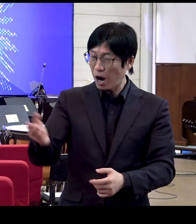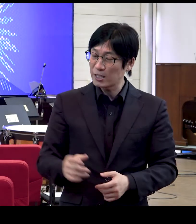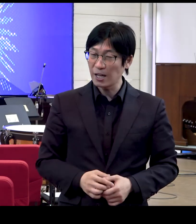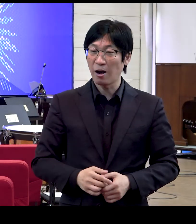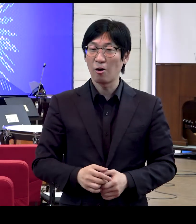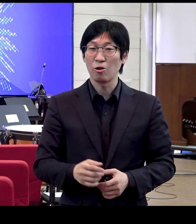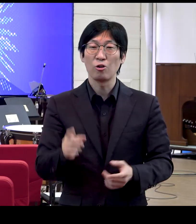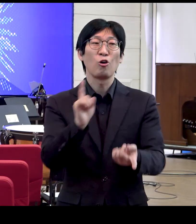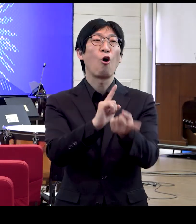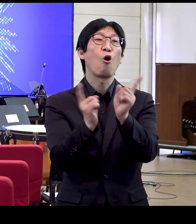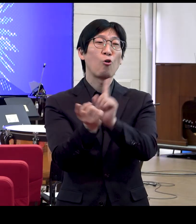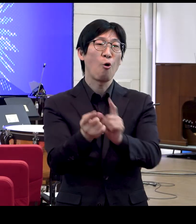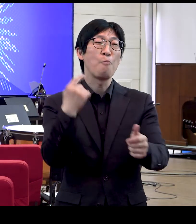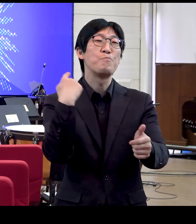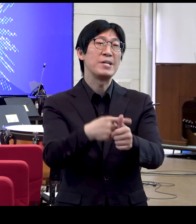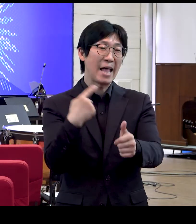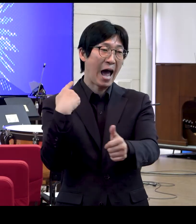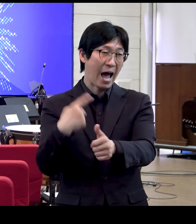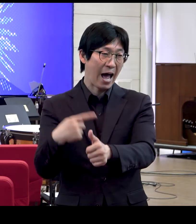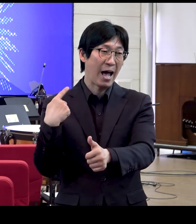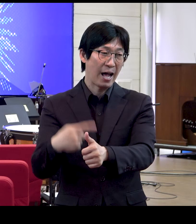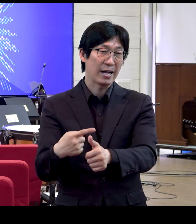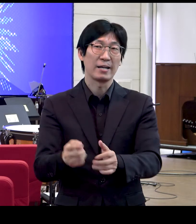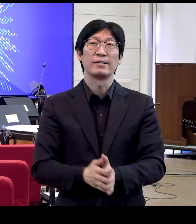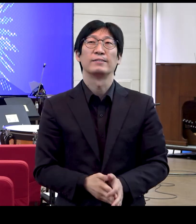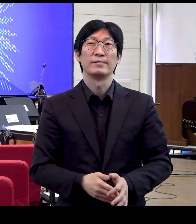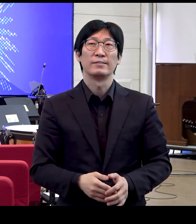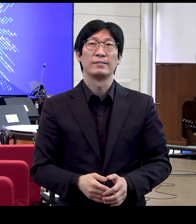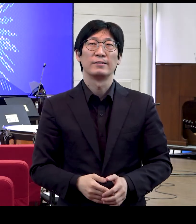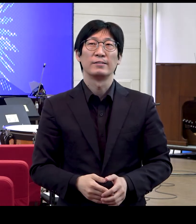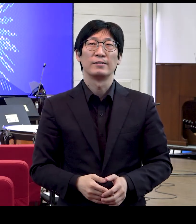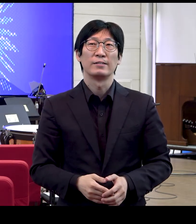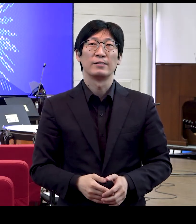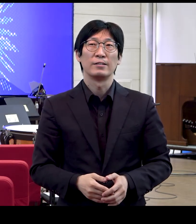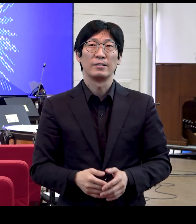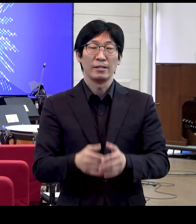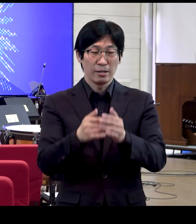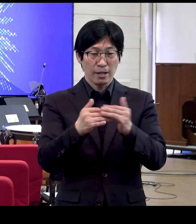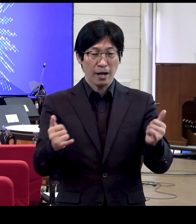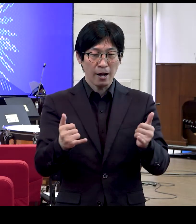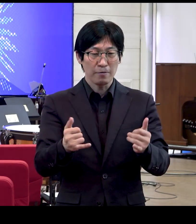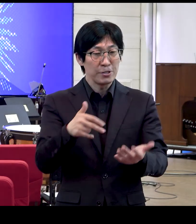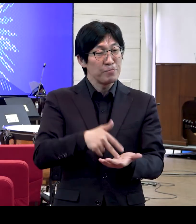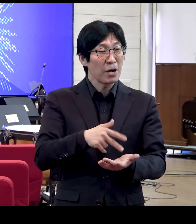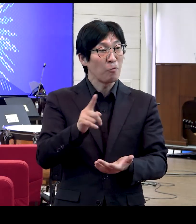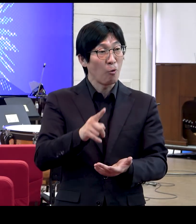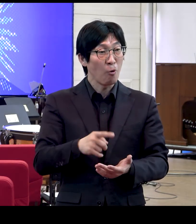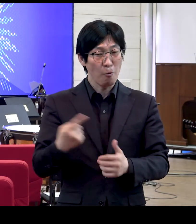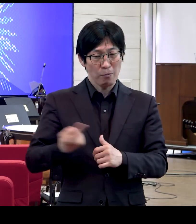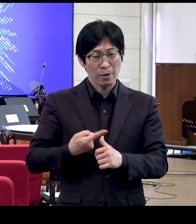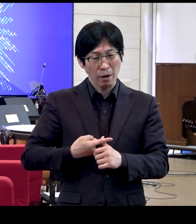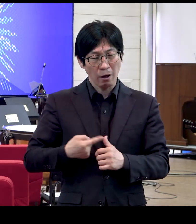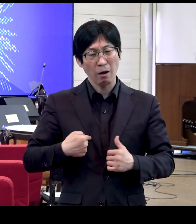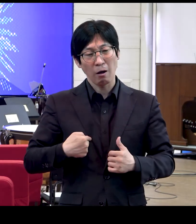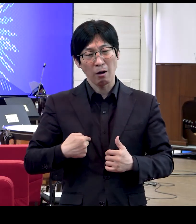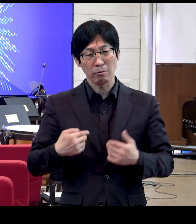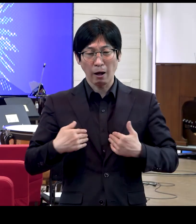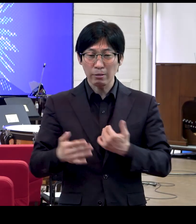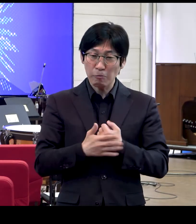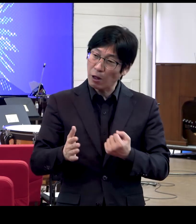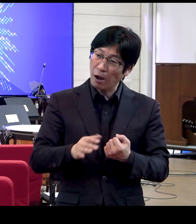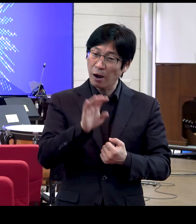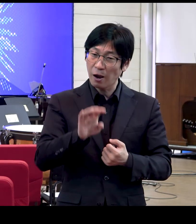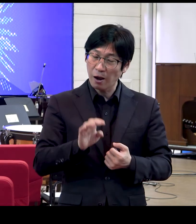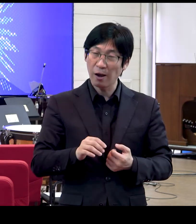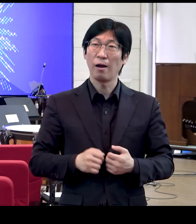가슴의 상처는 치유가 안 됩니다. 특히 사랑하는 가족들로부터 비난받으면요, 도망갈 데가 없어요.